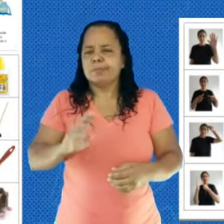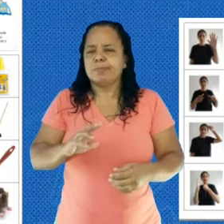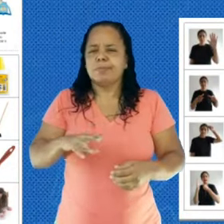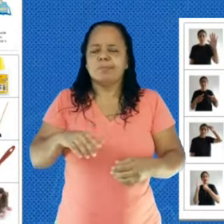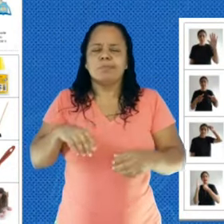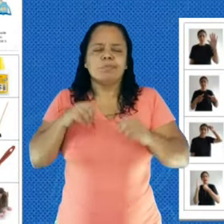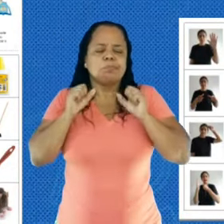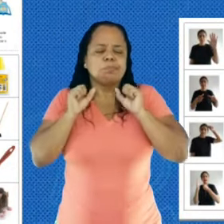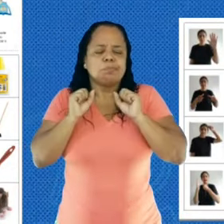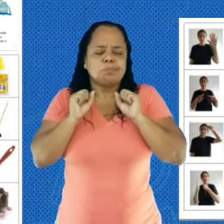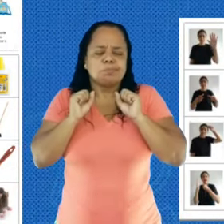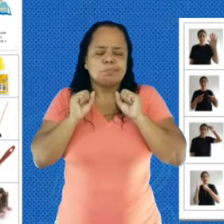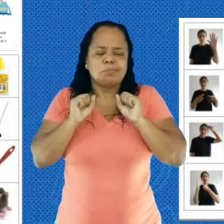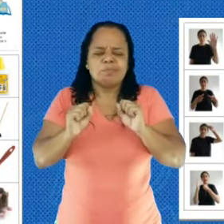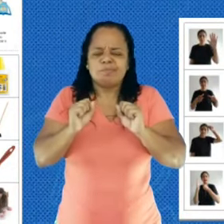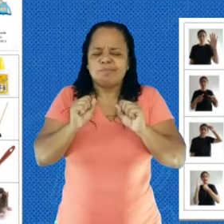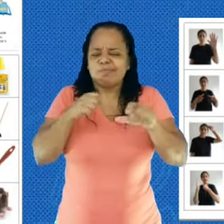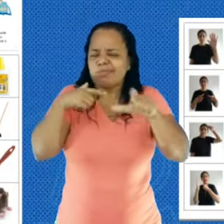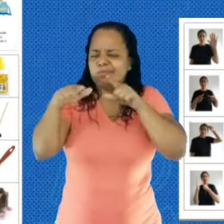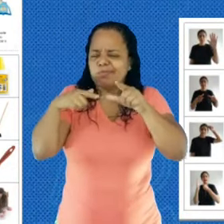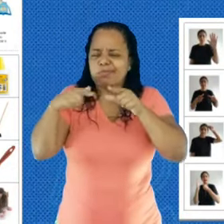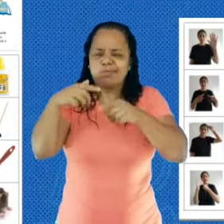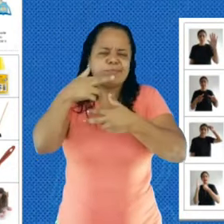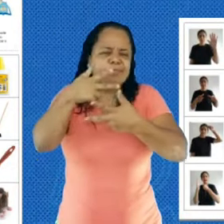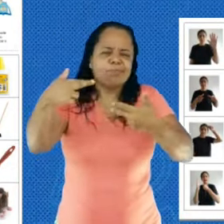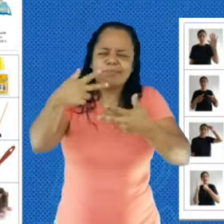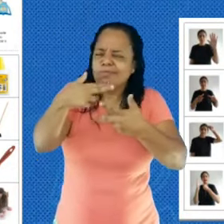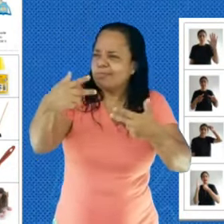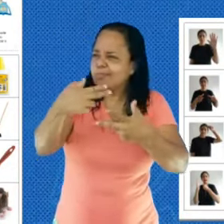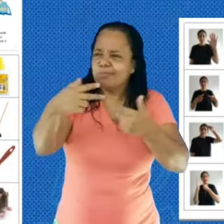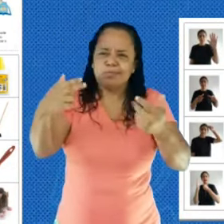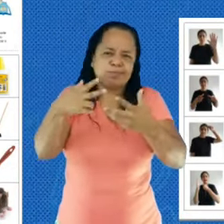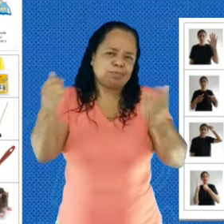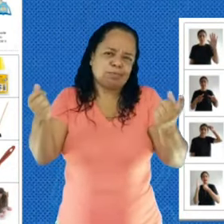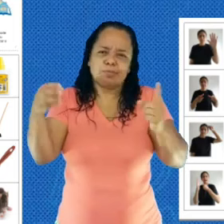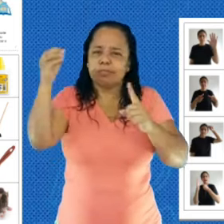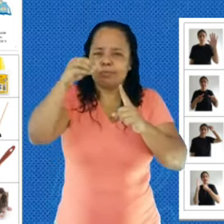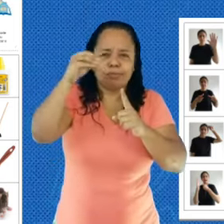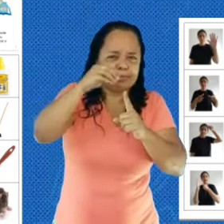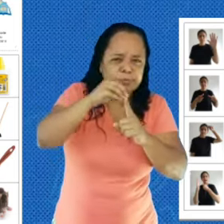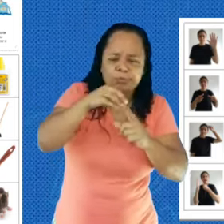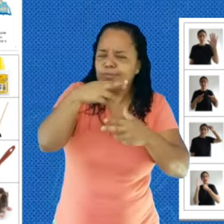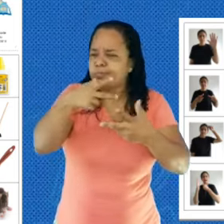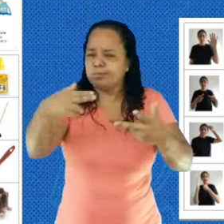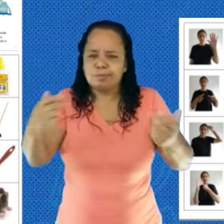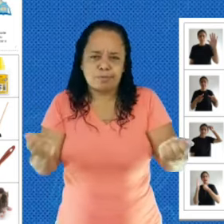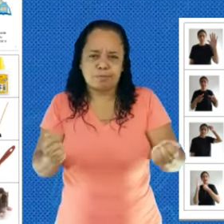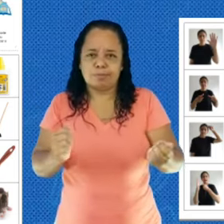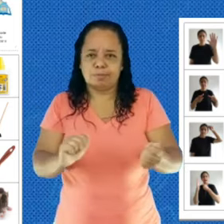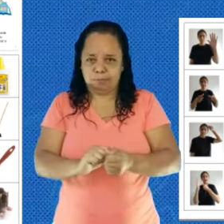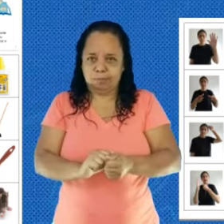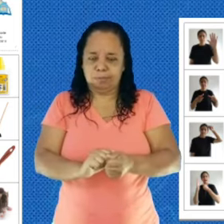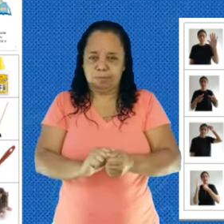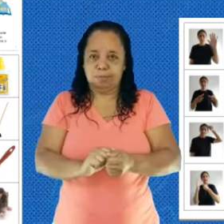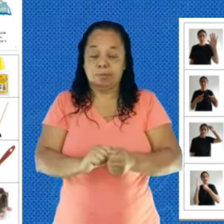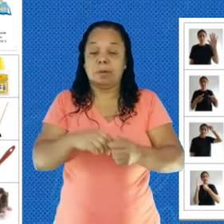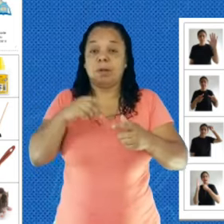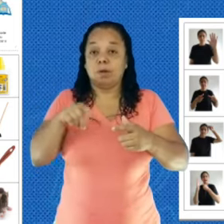Eu posso ali trabalhar várias coisas, né, dentro de um jogo da memória em libras. Essa atividade eu